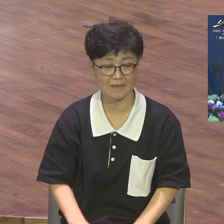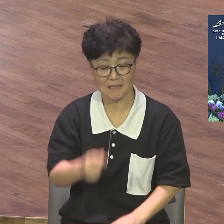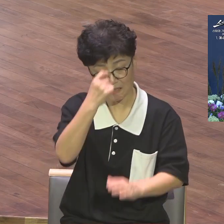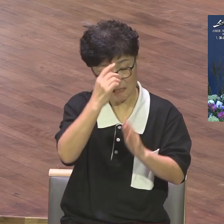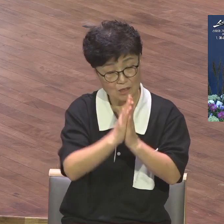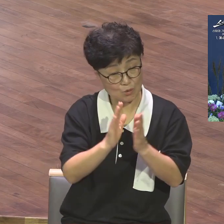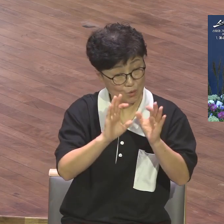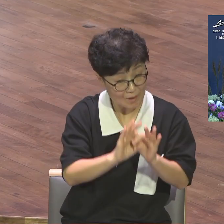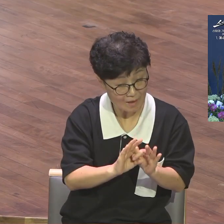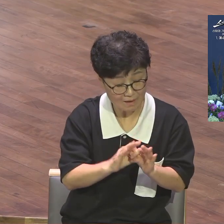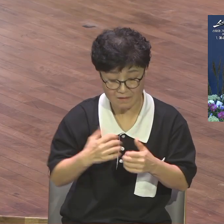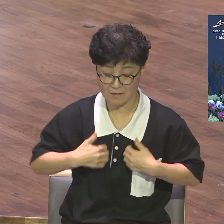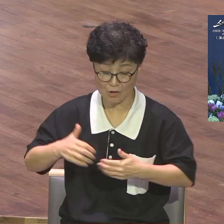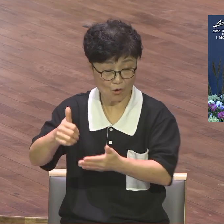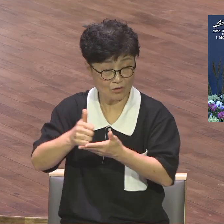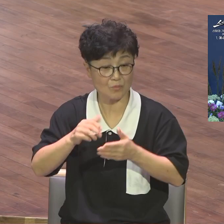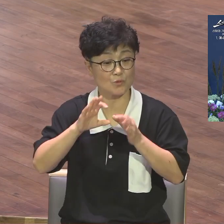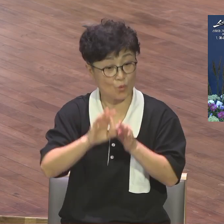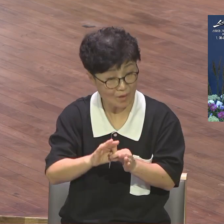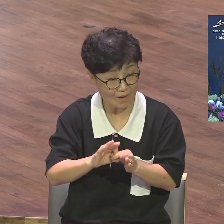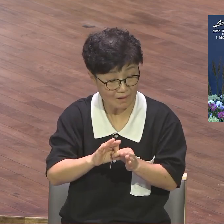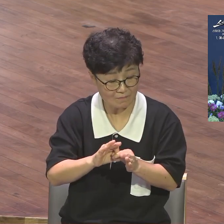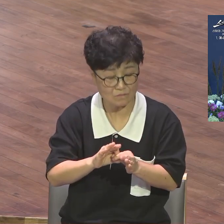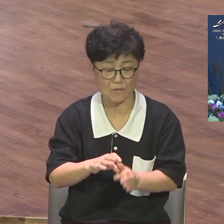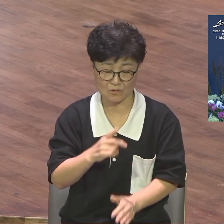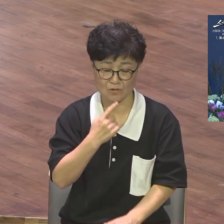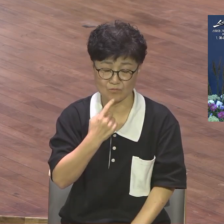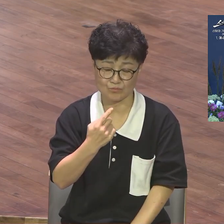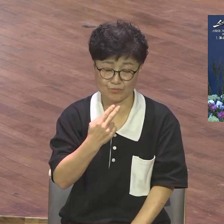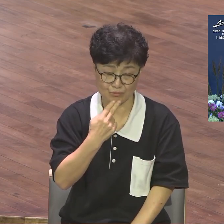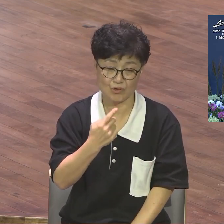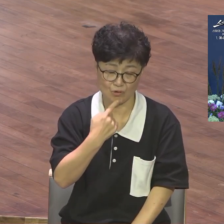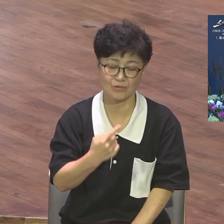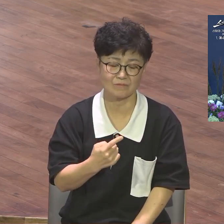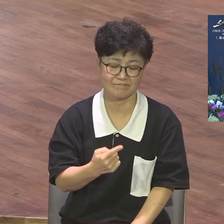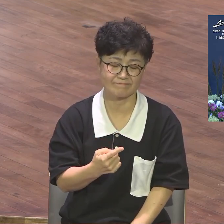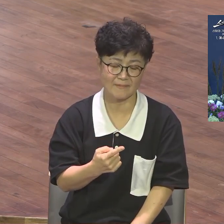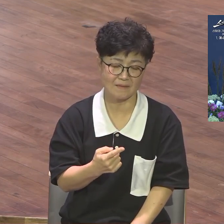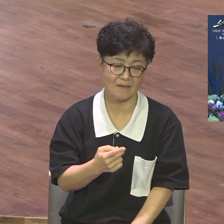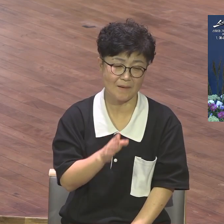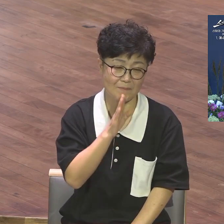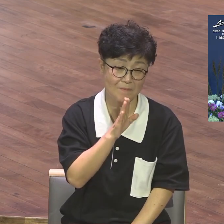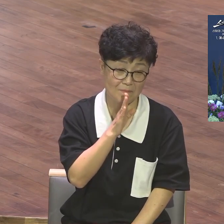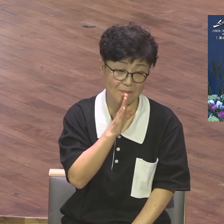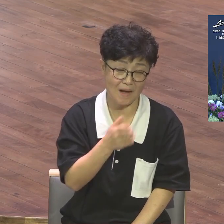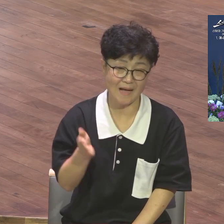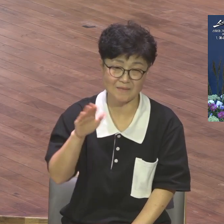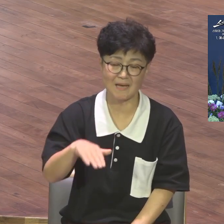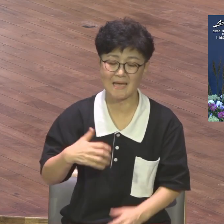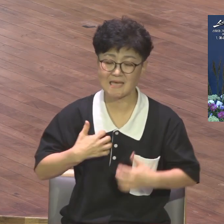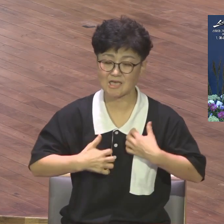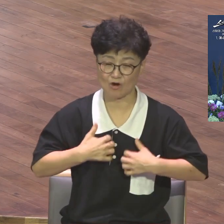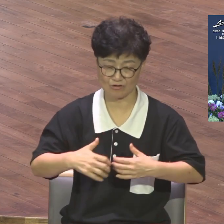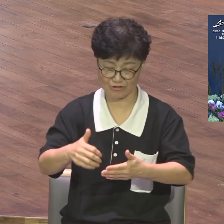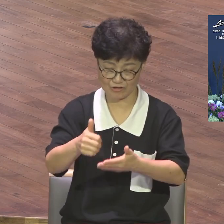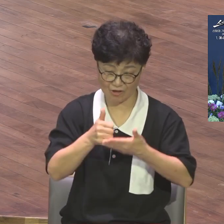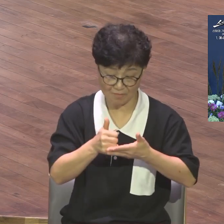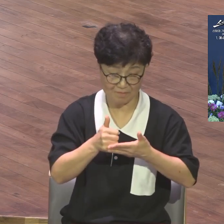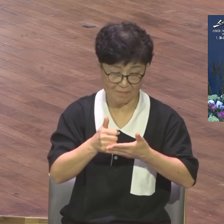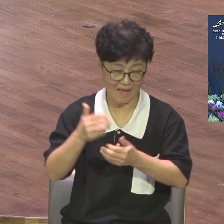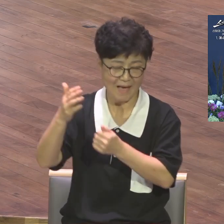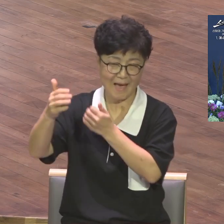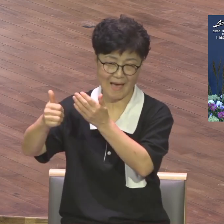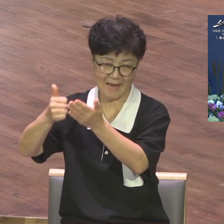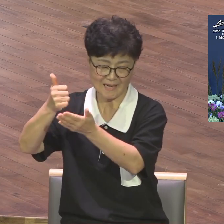같지만 사실은 정확한 표현은 아닙니다. 내가 영접을 잘해서 예수를 믿게 된 게 아니거든요. 영접도 하나님이